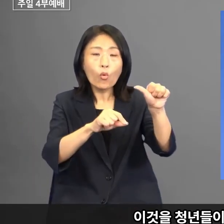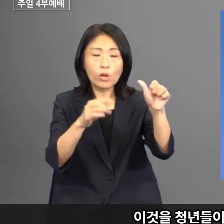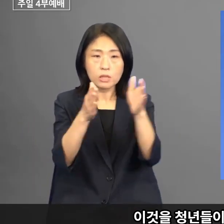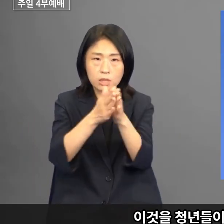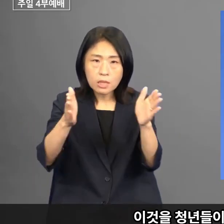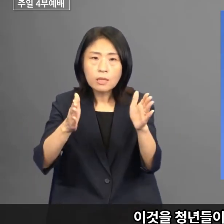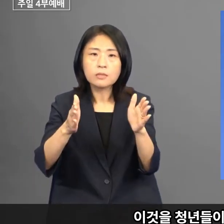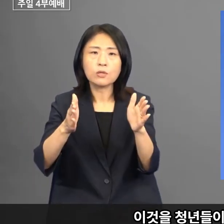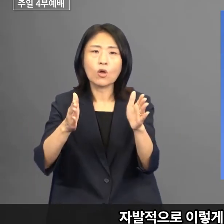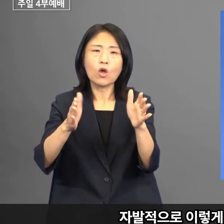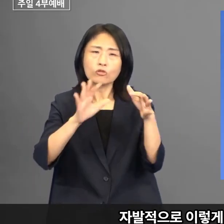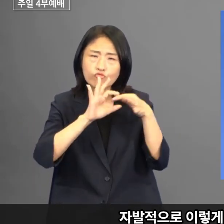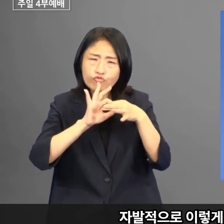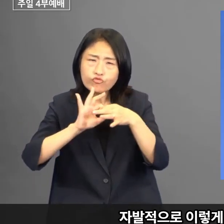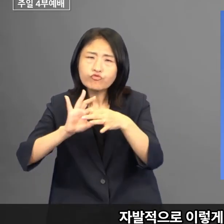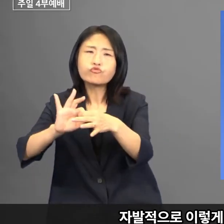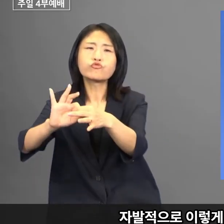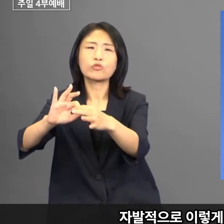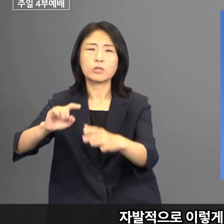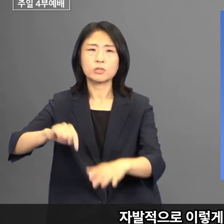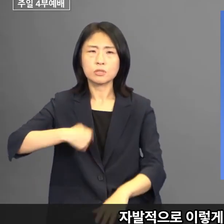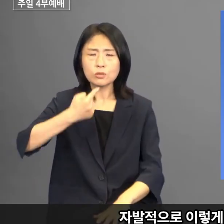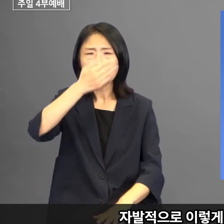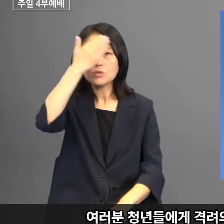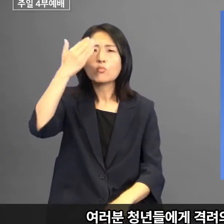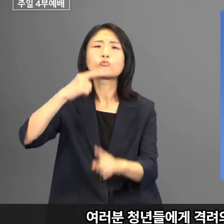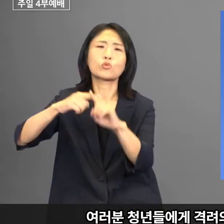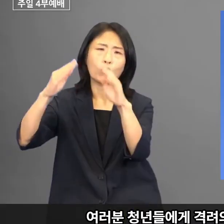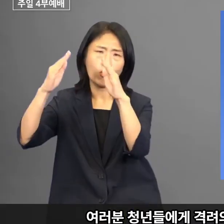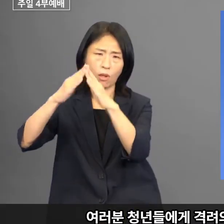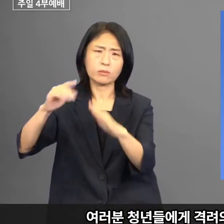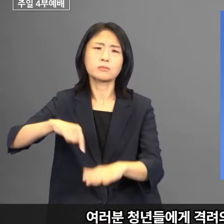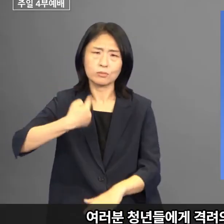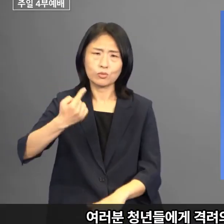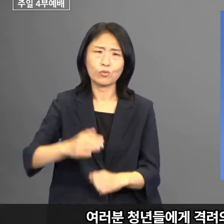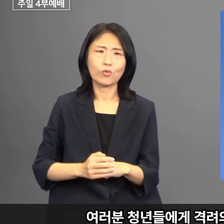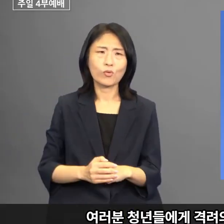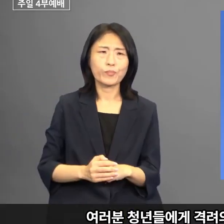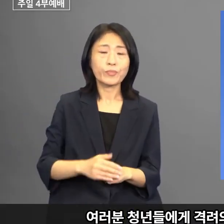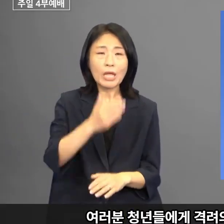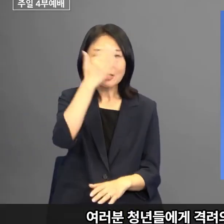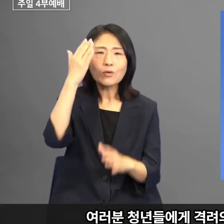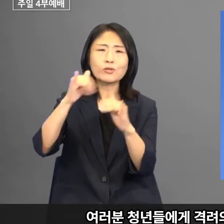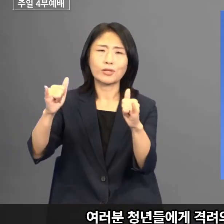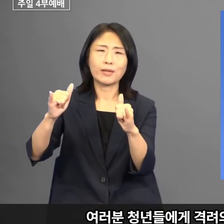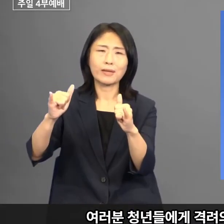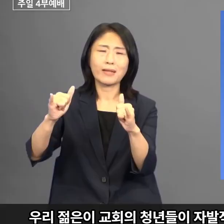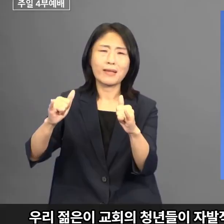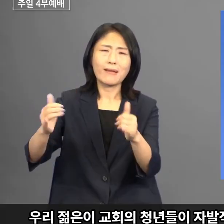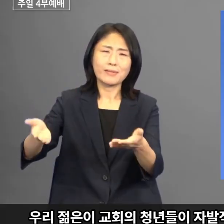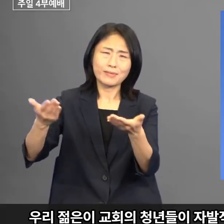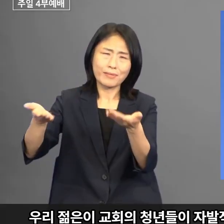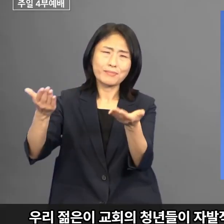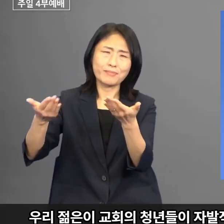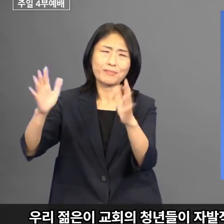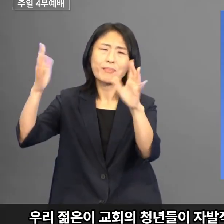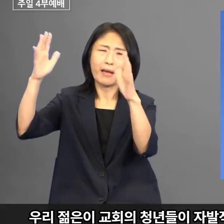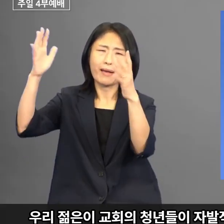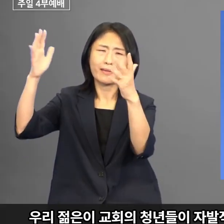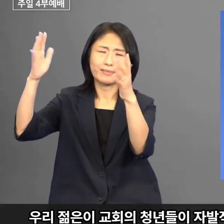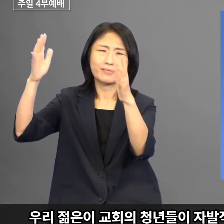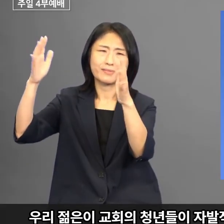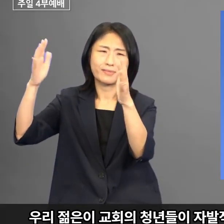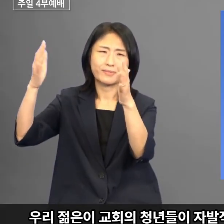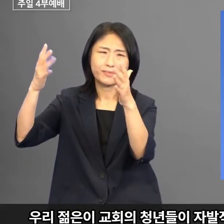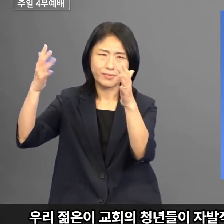준비하고 기도하고 자발적으로 이렇게 섬기고 있다는 거예요. 여러분, 청년들에게 격려의 박수를 해주시기 바랍니다. 우리 젊은이 교회의